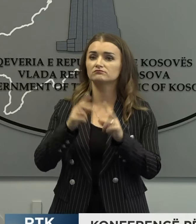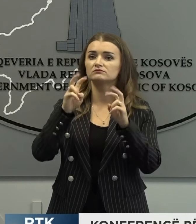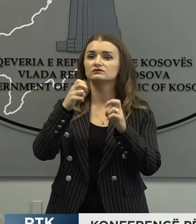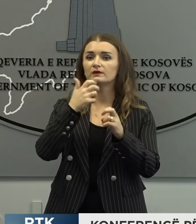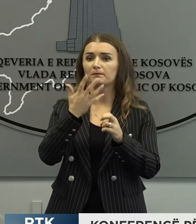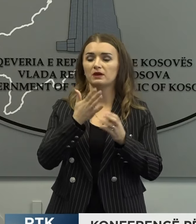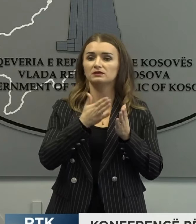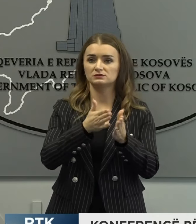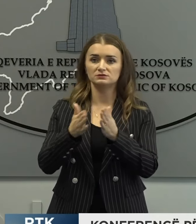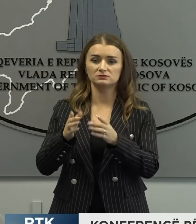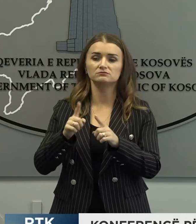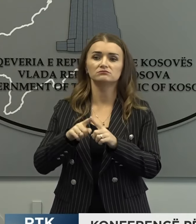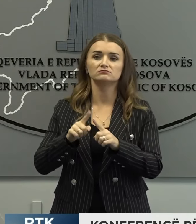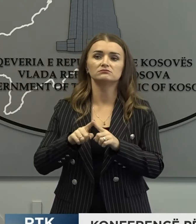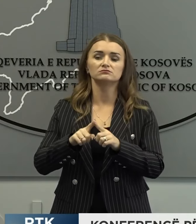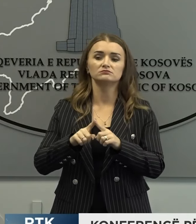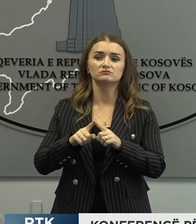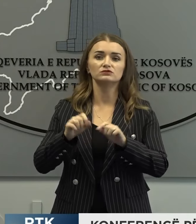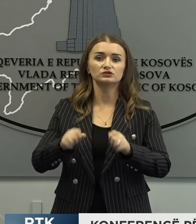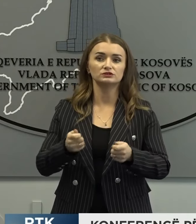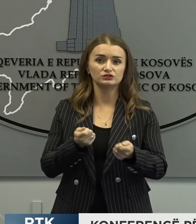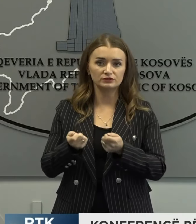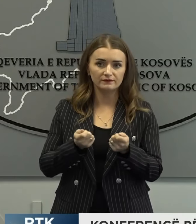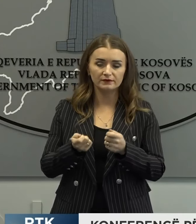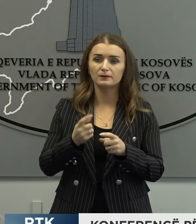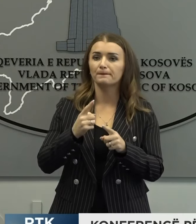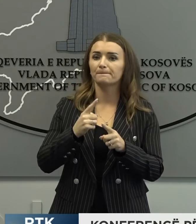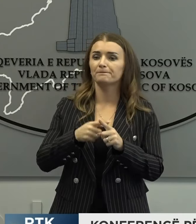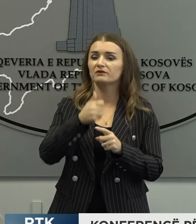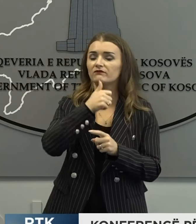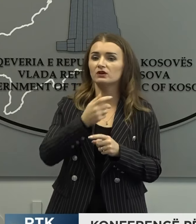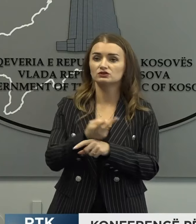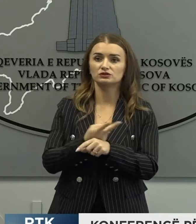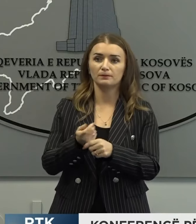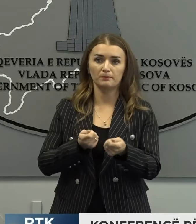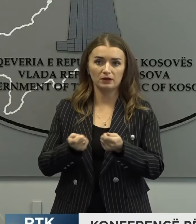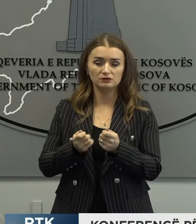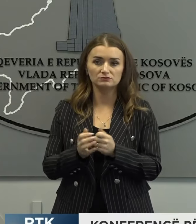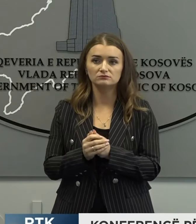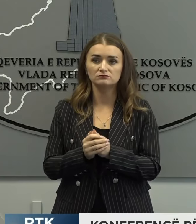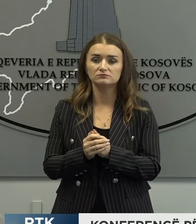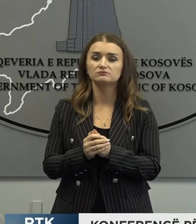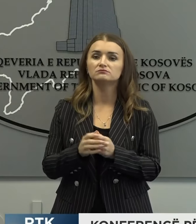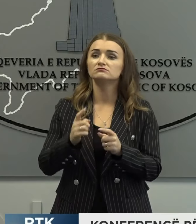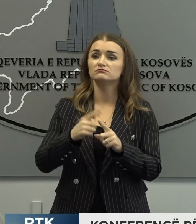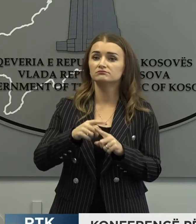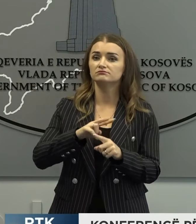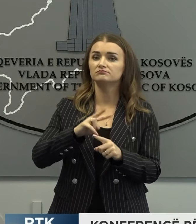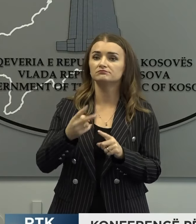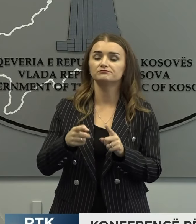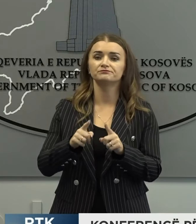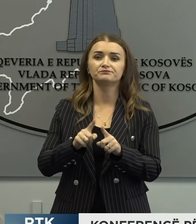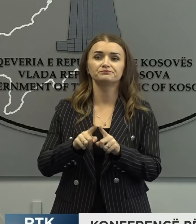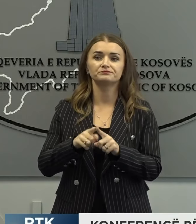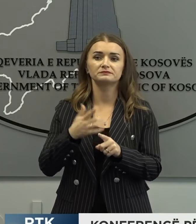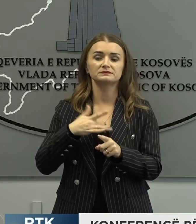qeverisjen, reforma administratës publike dhe menaxhimin e financave publike, fusha 2 ka dhe me tranzicionin e gjelbërt